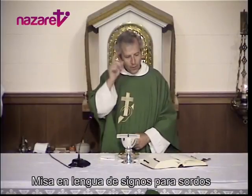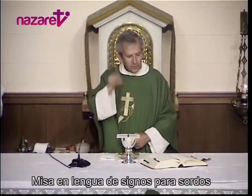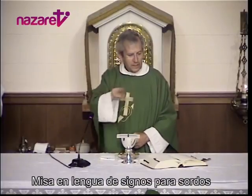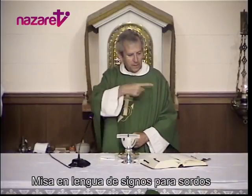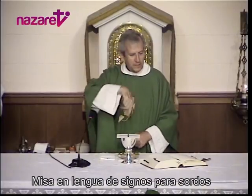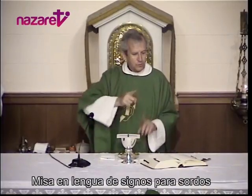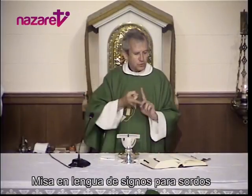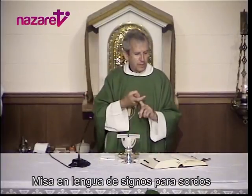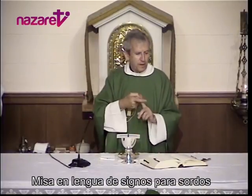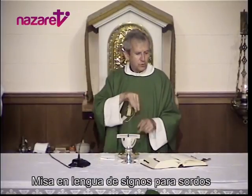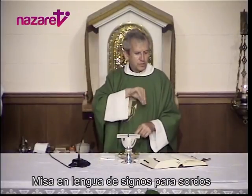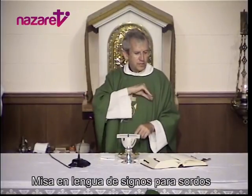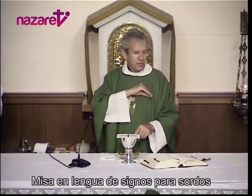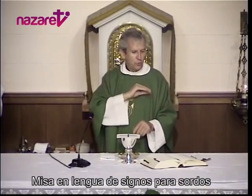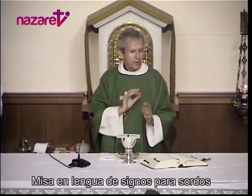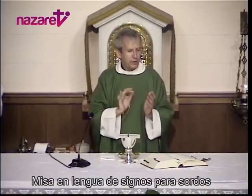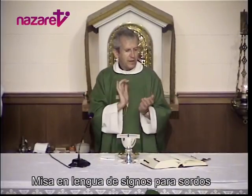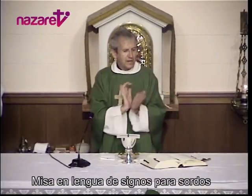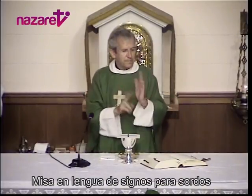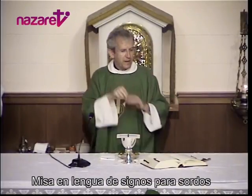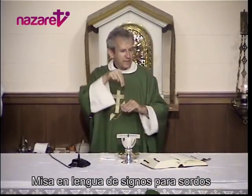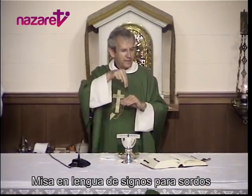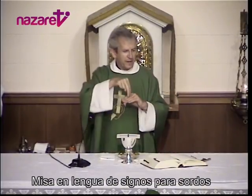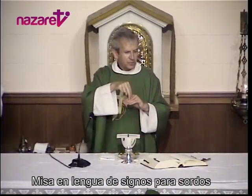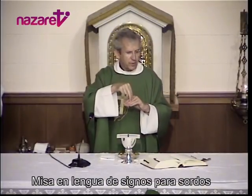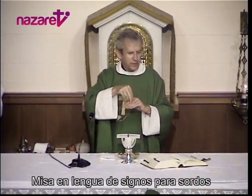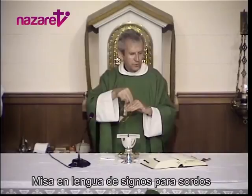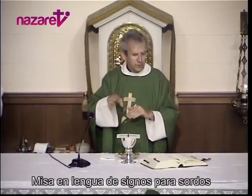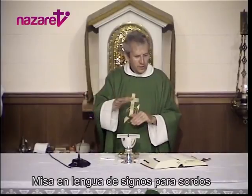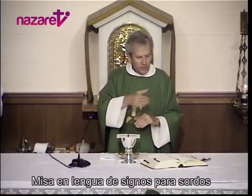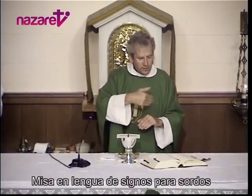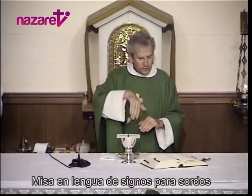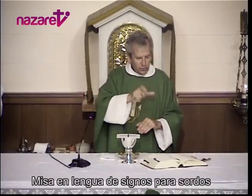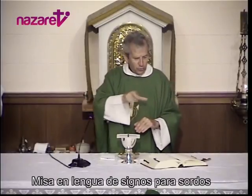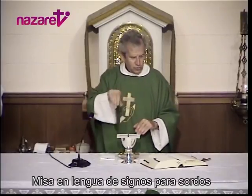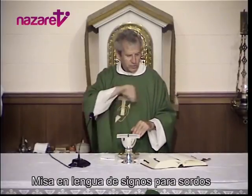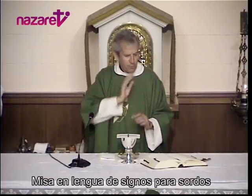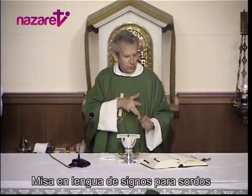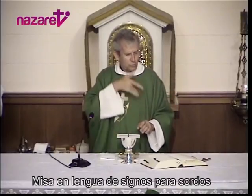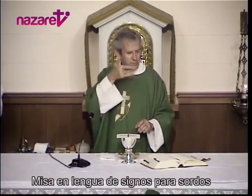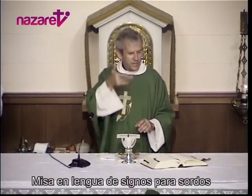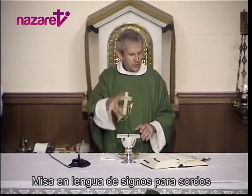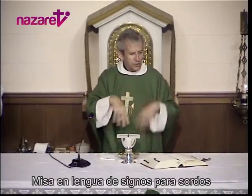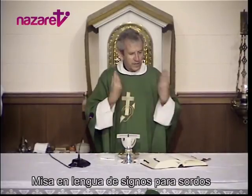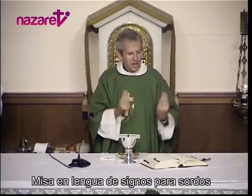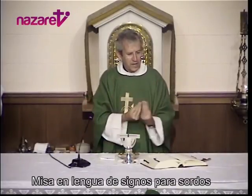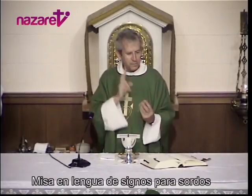Acuérdate también de nuestros hermanos que durmieron en la esperanza de la resurrección. De todos los que han muerto en tu misericordia, admítelos